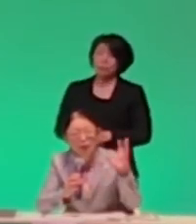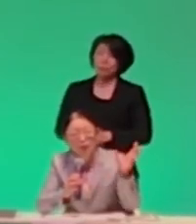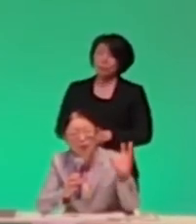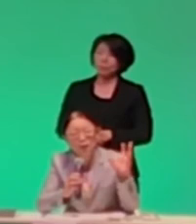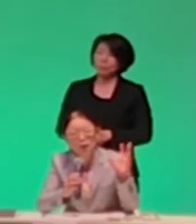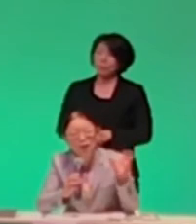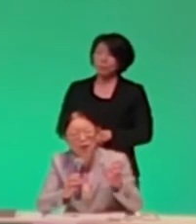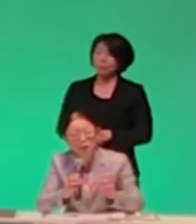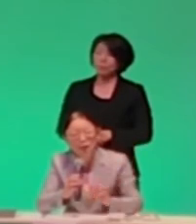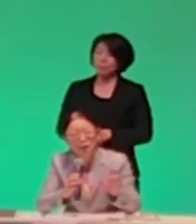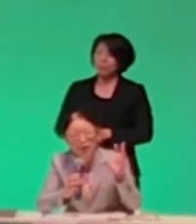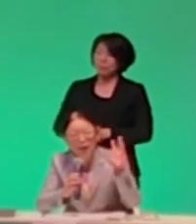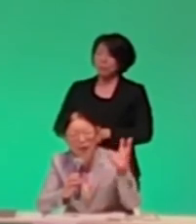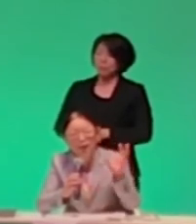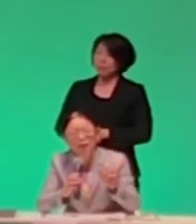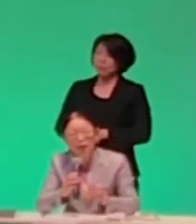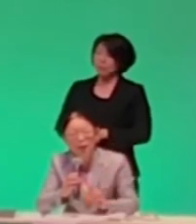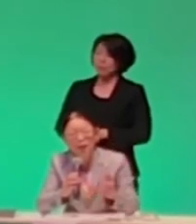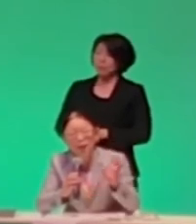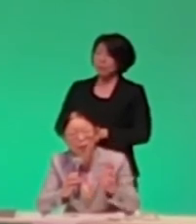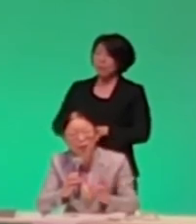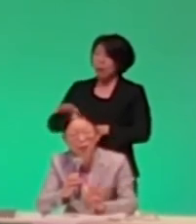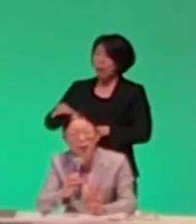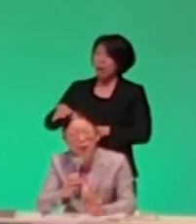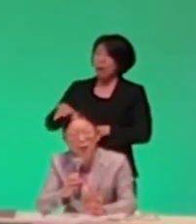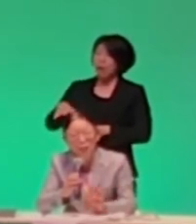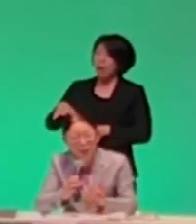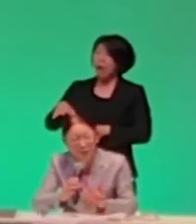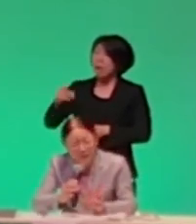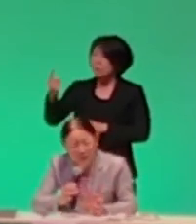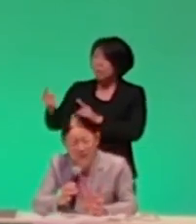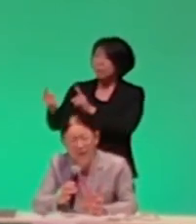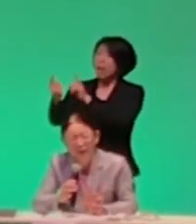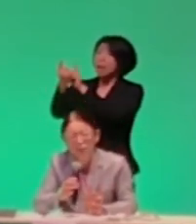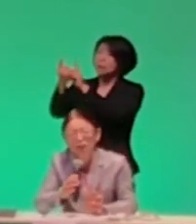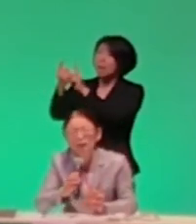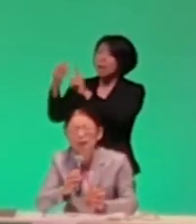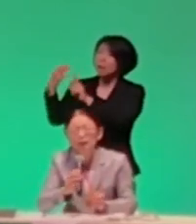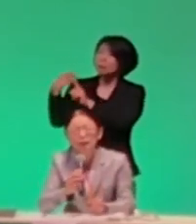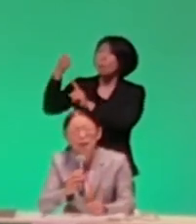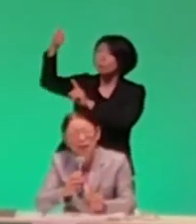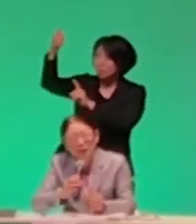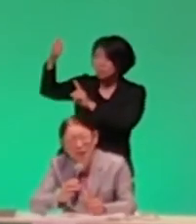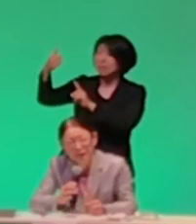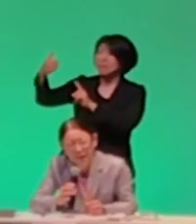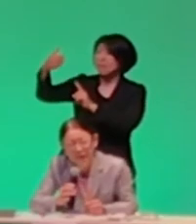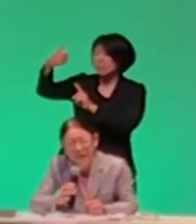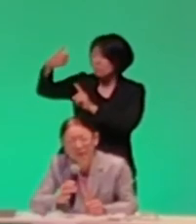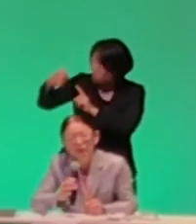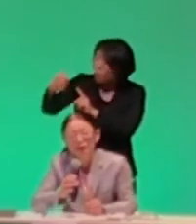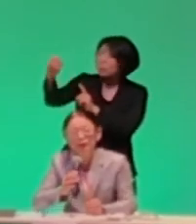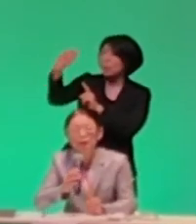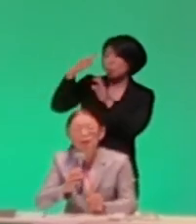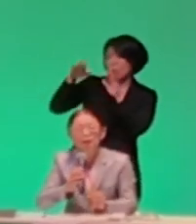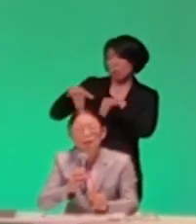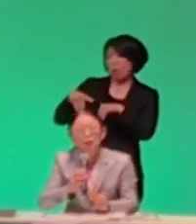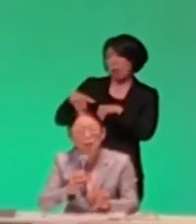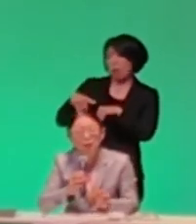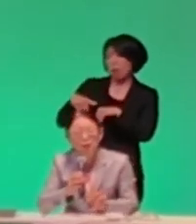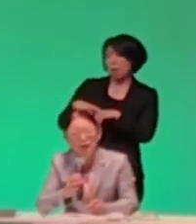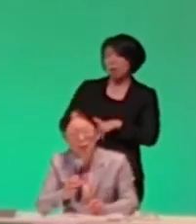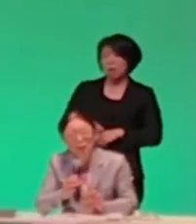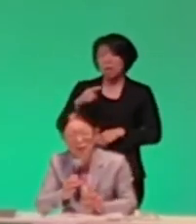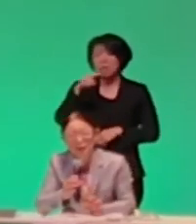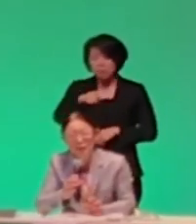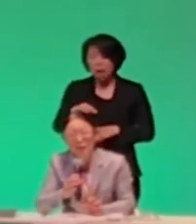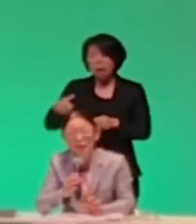初めてその日初めて出会った自分の上司に申し訳ないって謝られて、何ですかって言ったら、